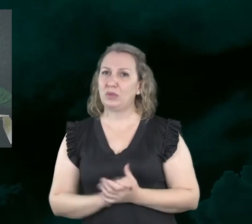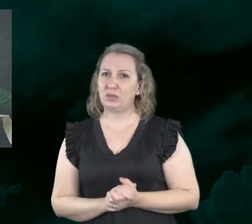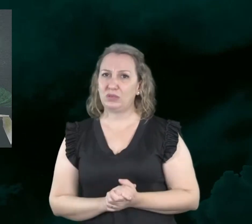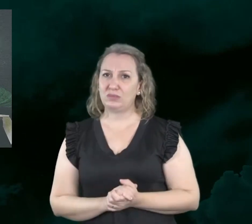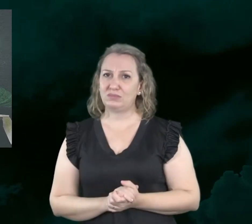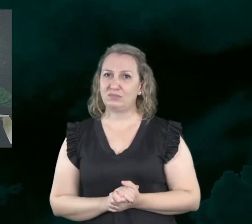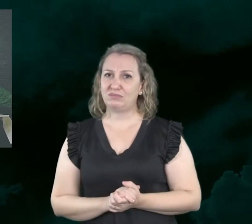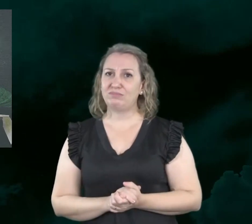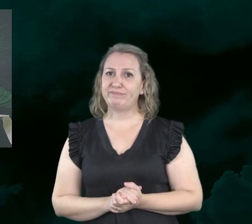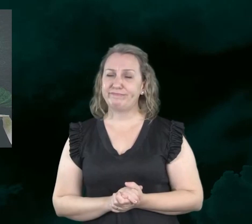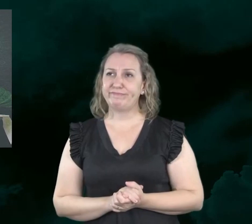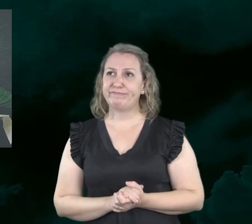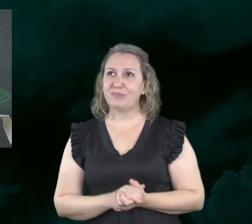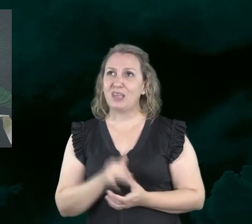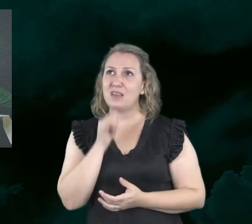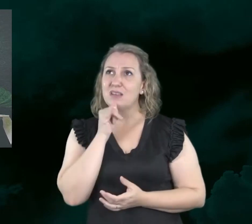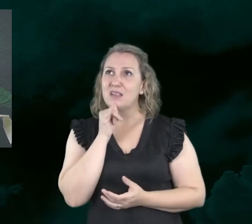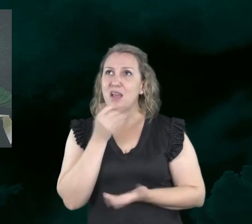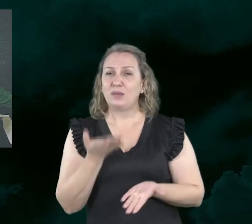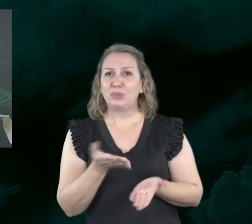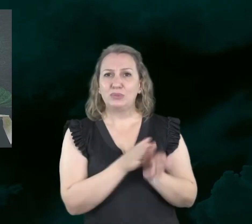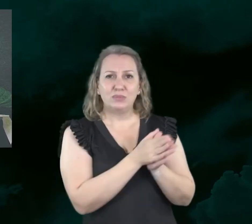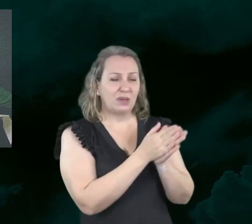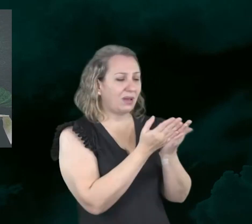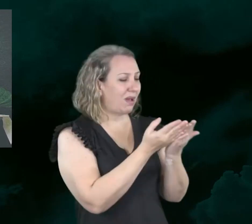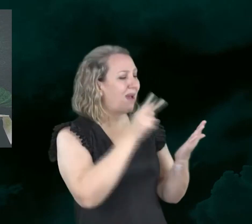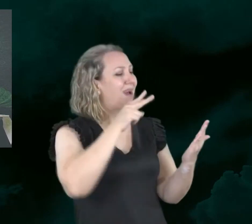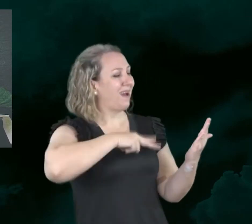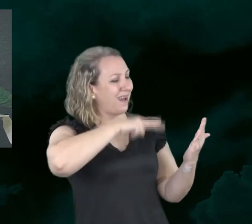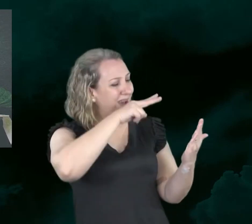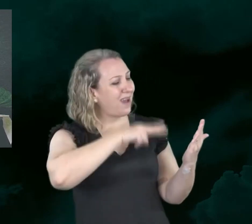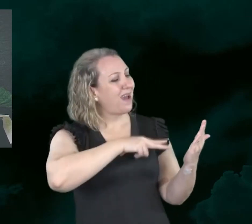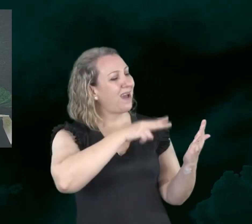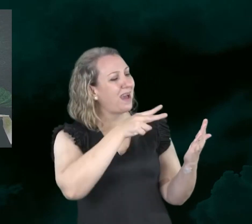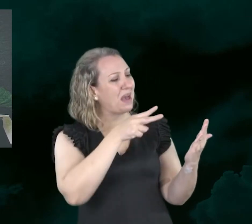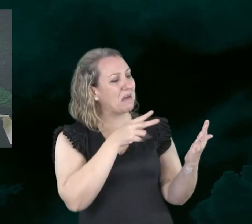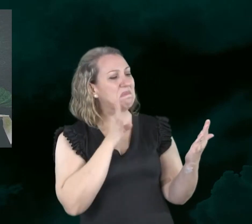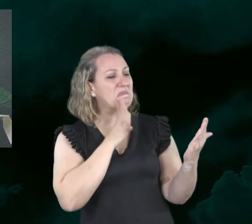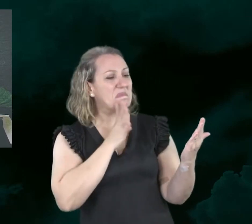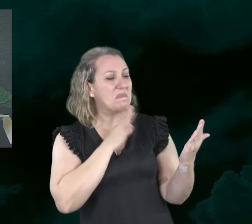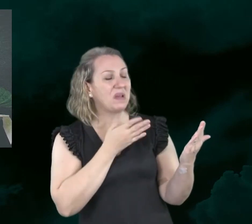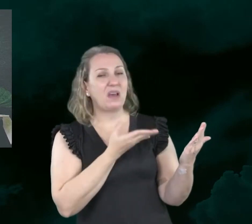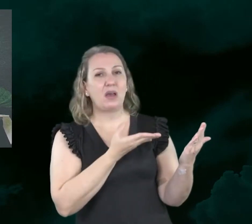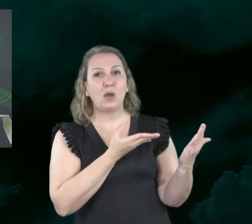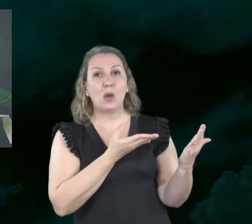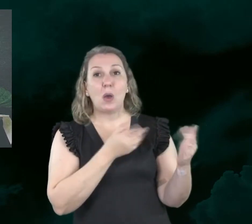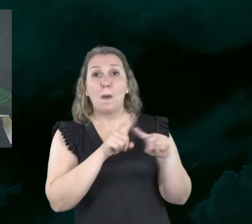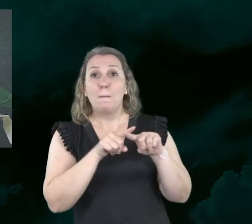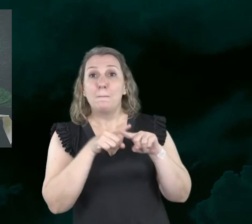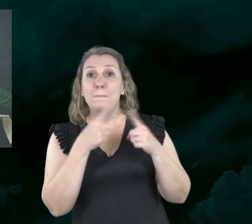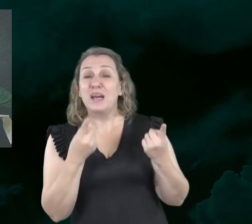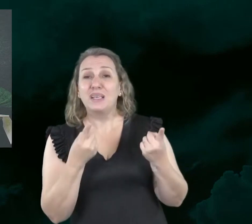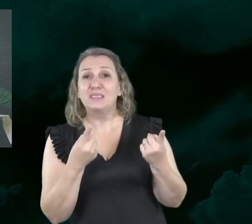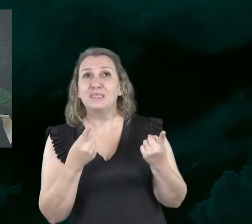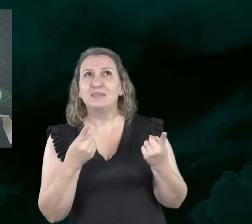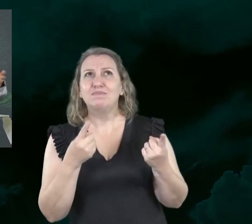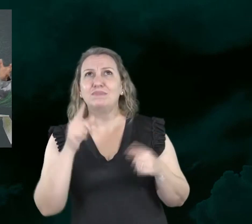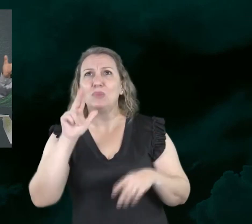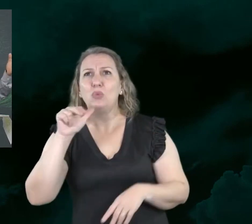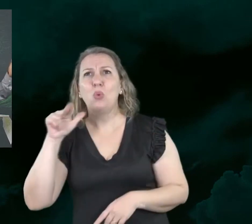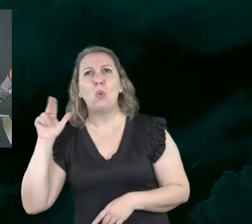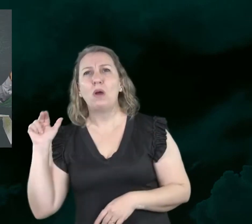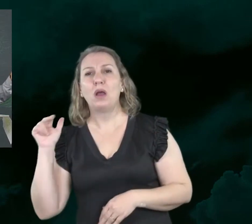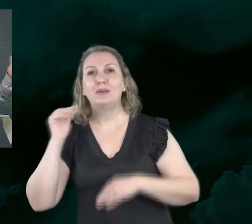Não adianta a gente guardar na nossa cabeça todas essas revelações. Não adianta a gente ter toda